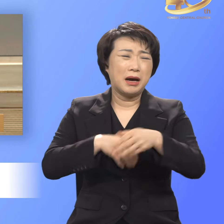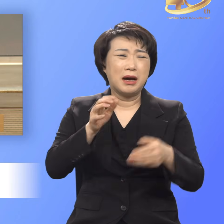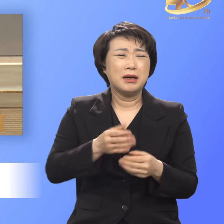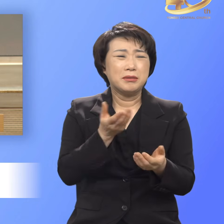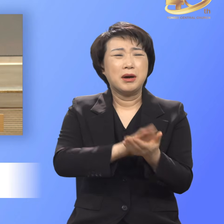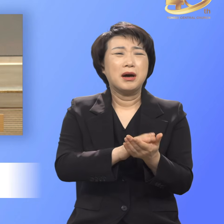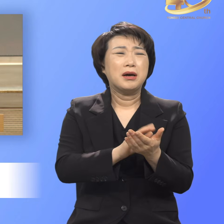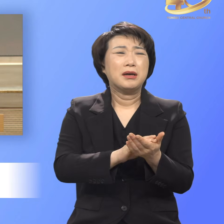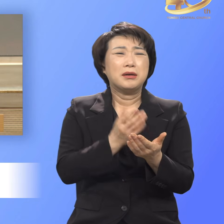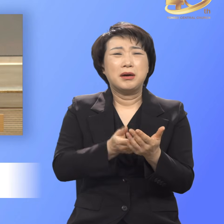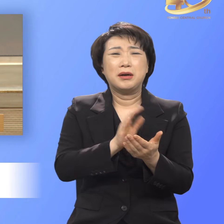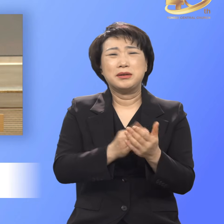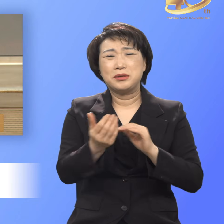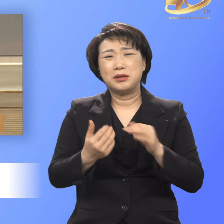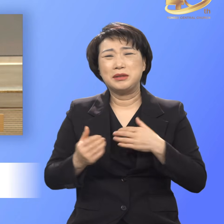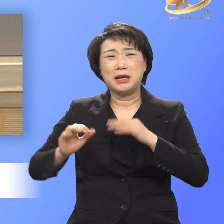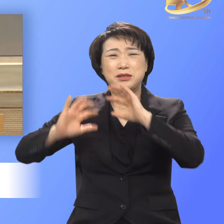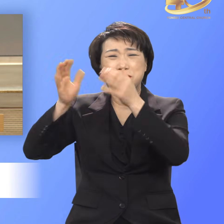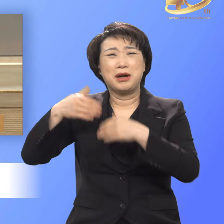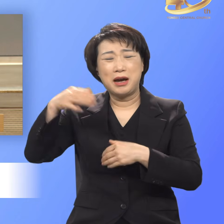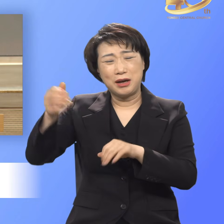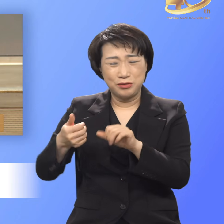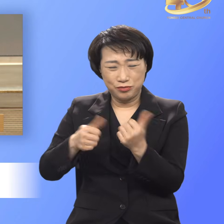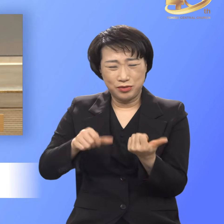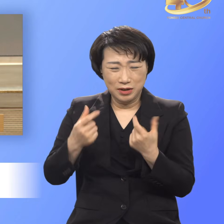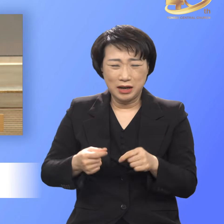저거 만들기 전에 천국 갈 것 같은데